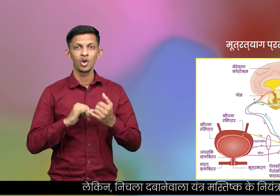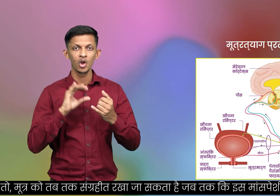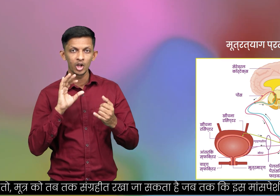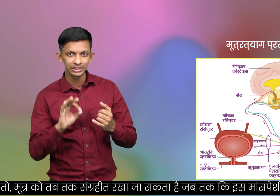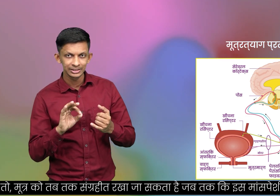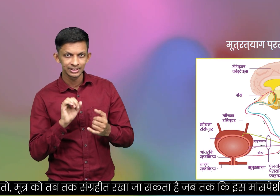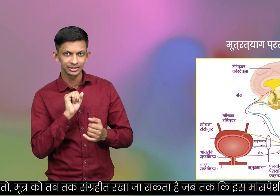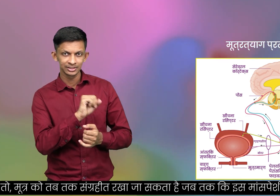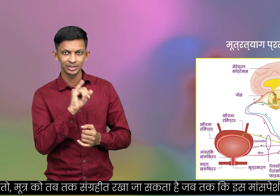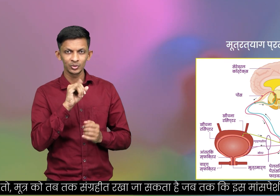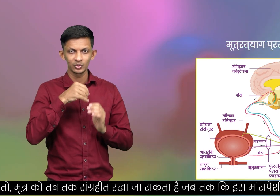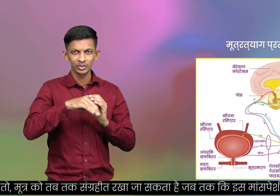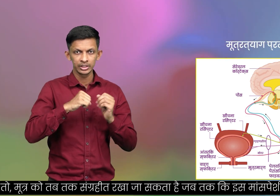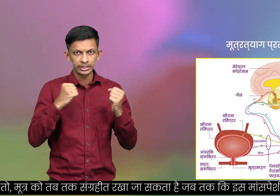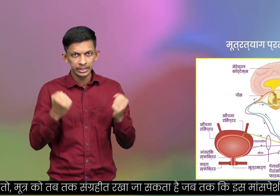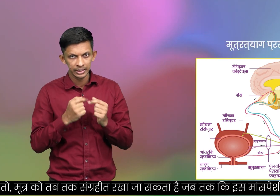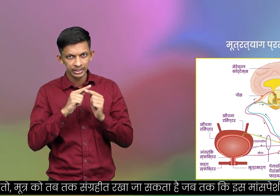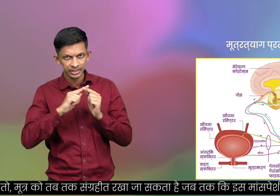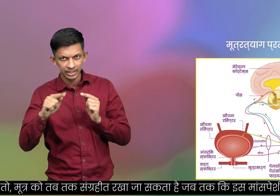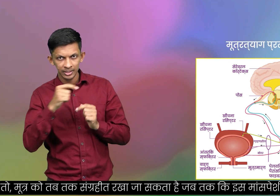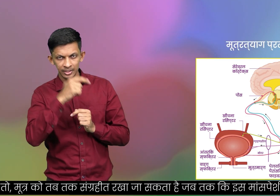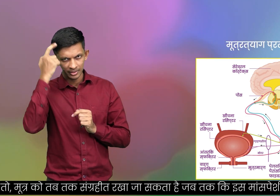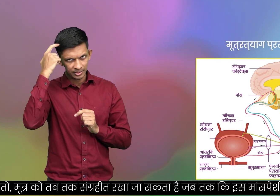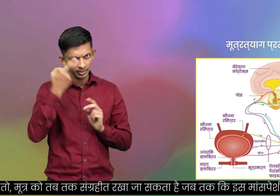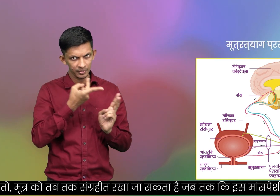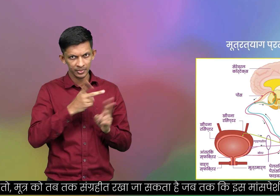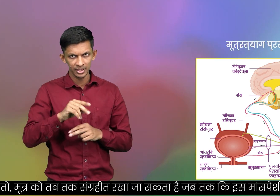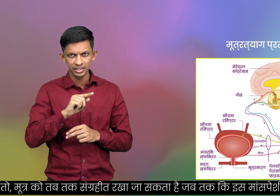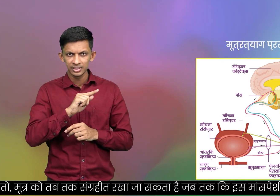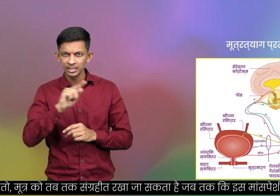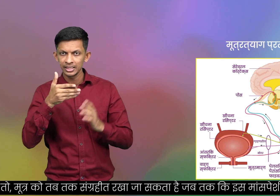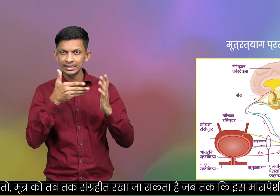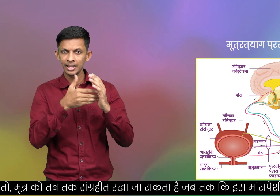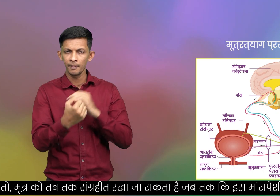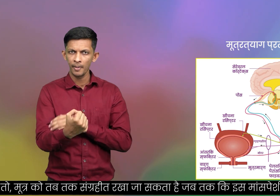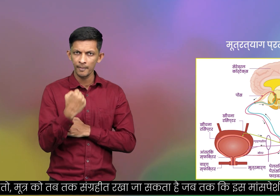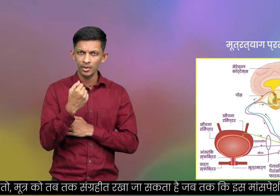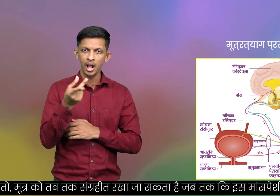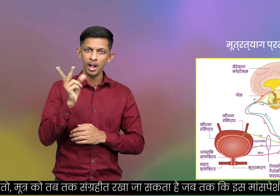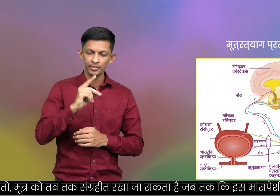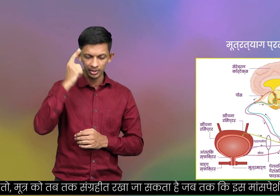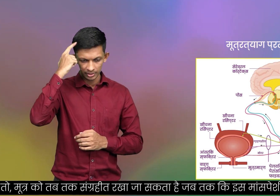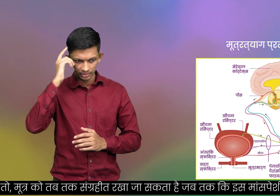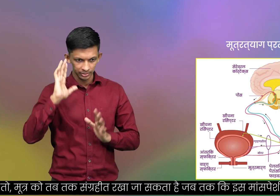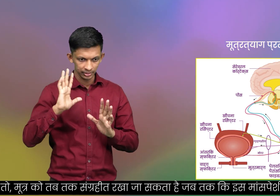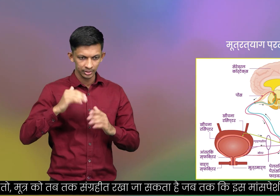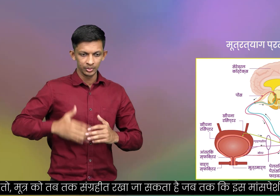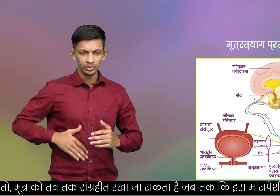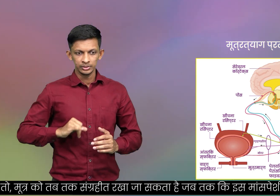तो मूत्र को तब तक संग्रहित रखा जा सकता है जब तक कि इस